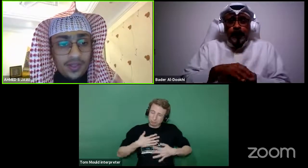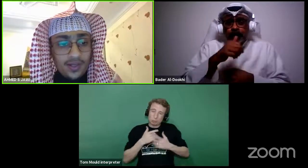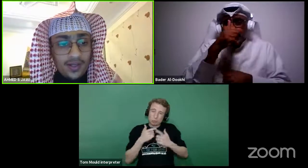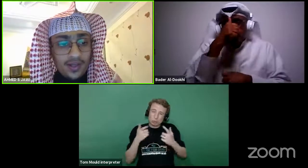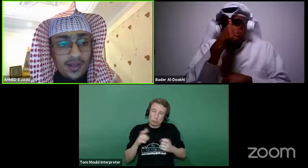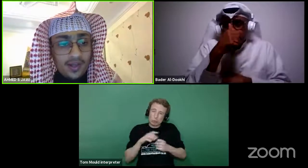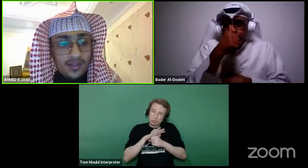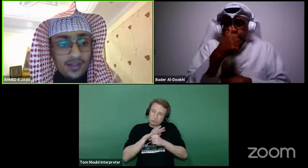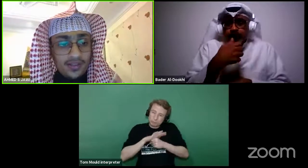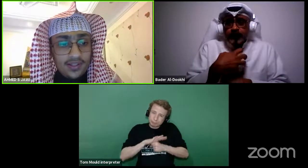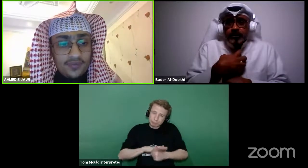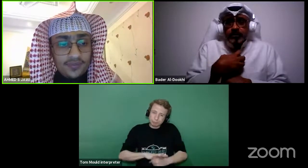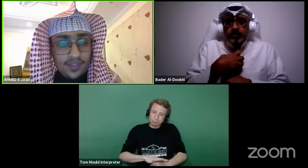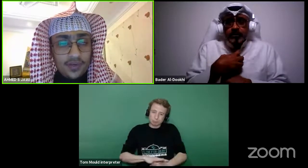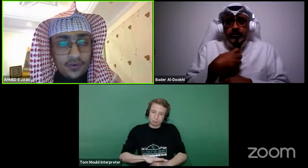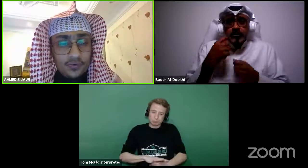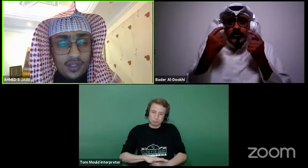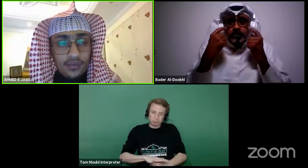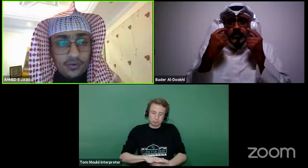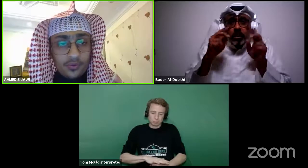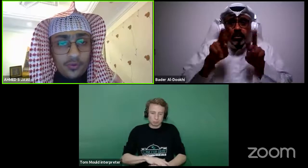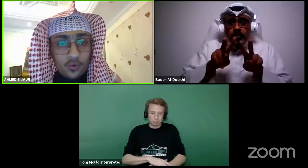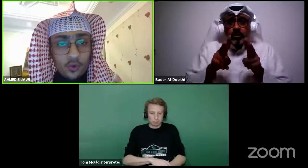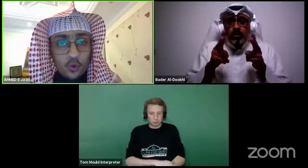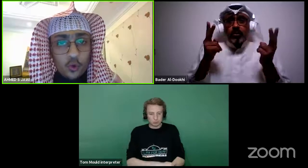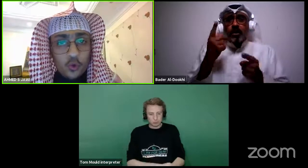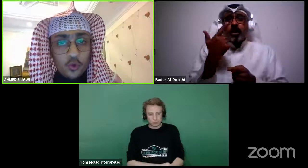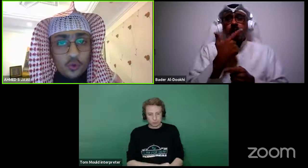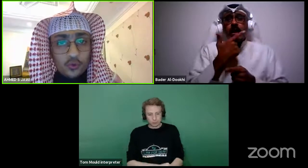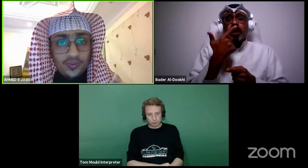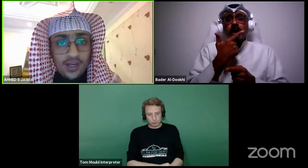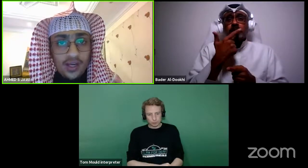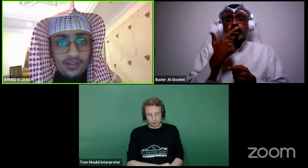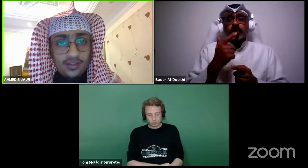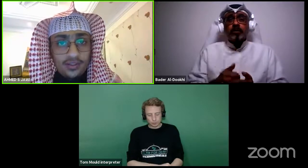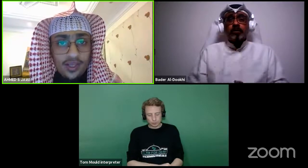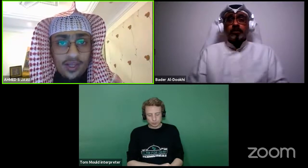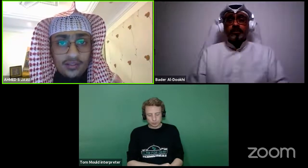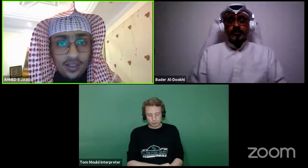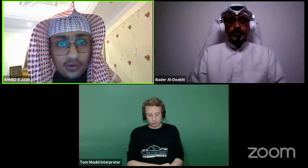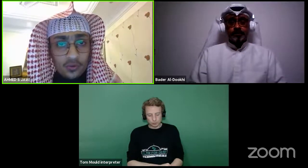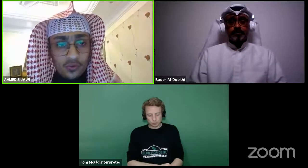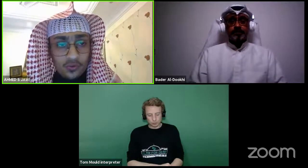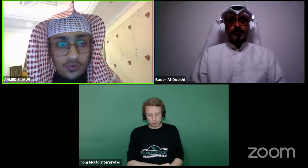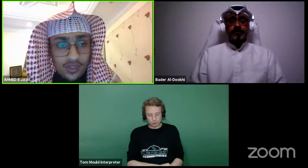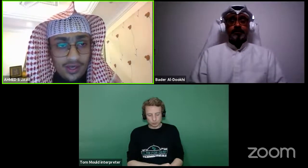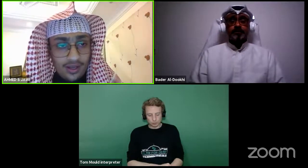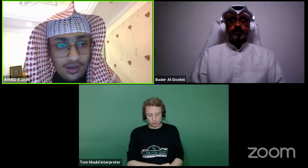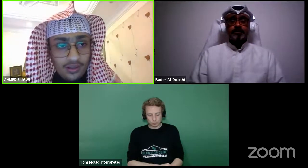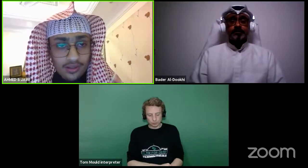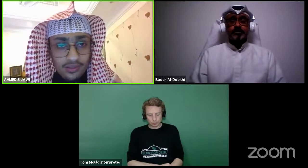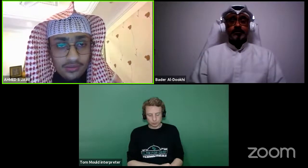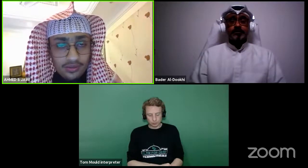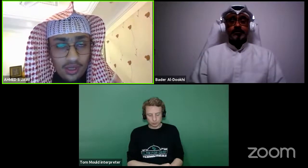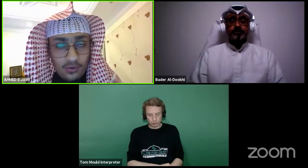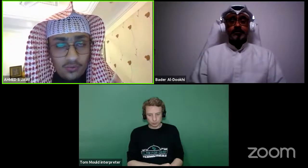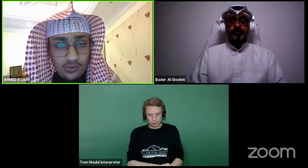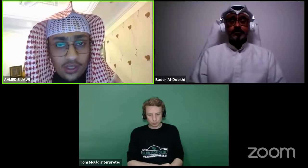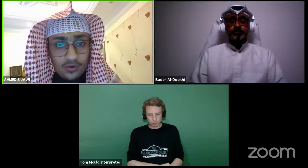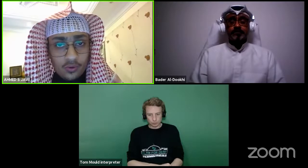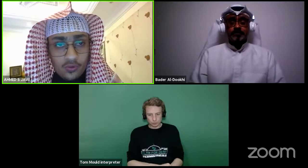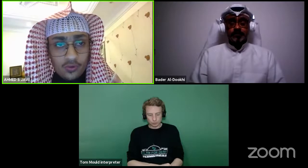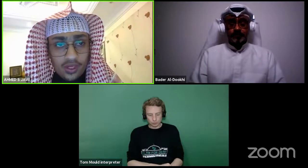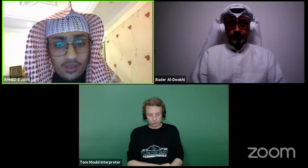قالوا تالله تفتأ تذكر يوسف حتى تكون حرضا